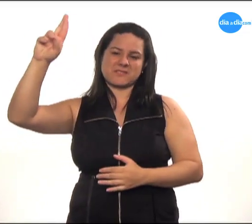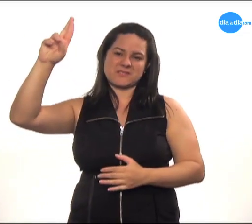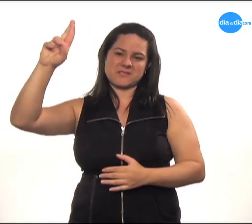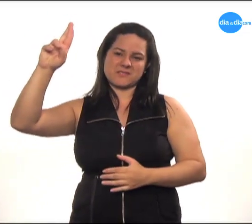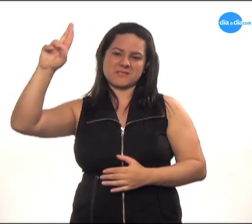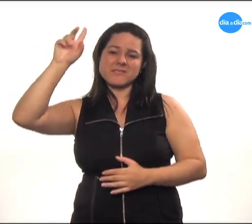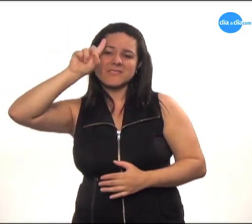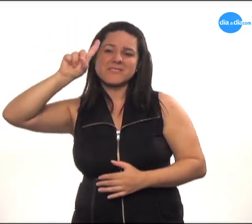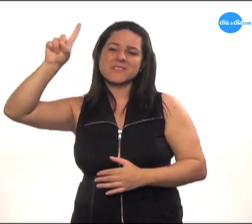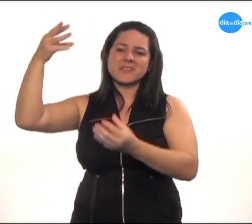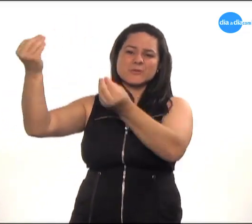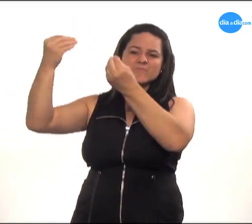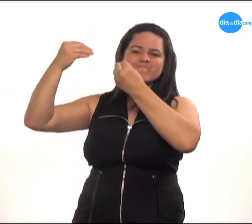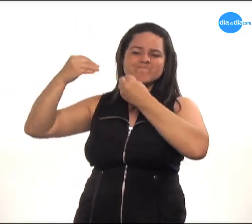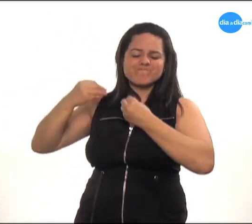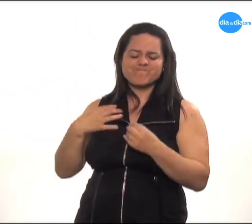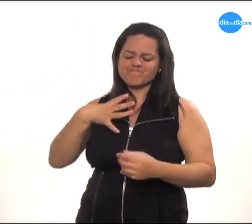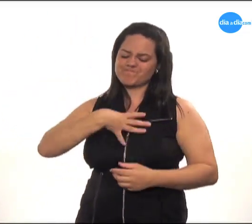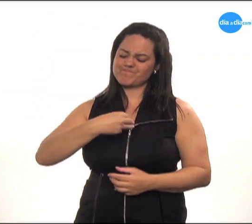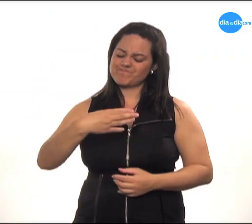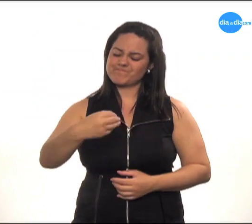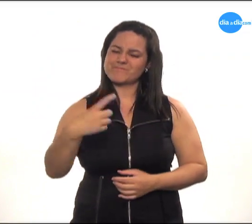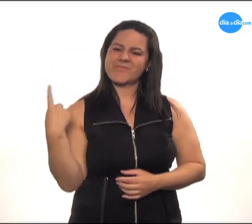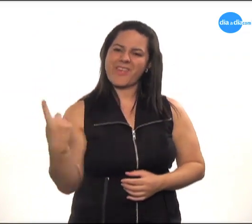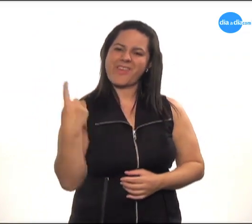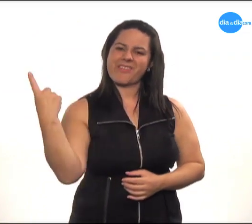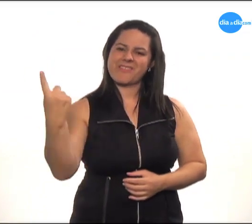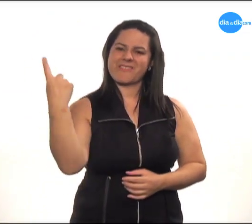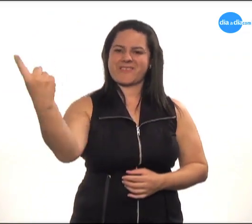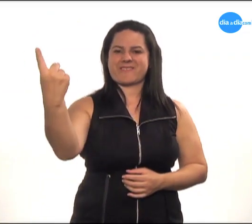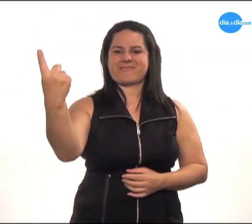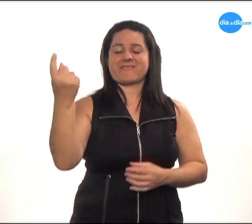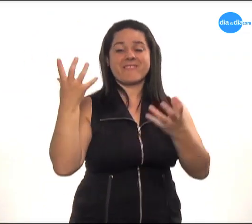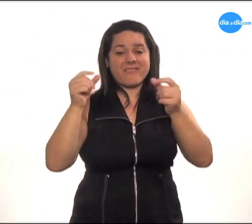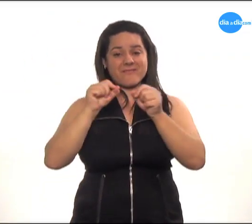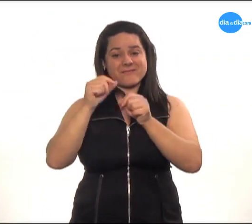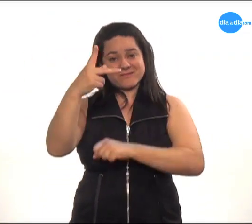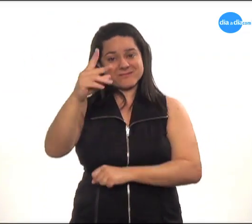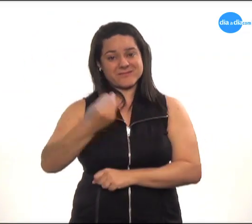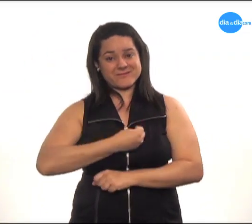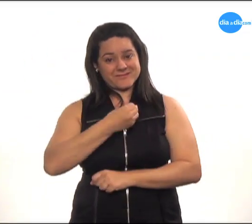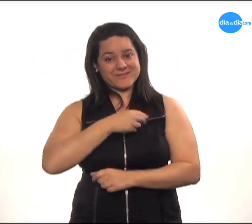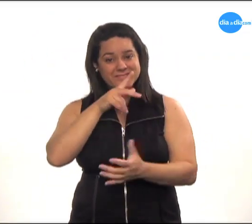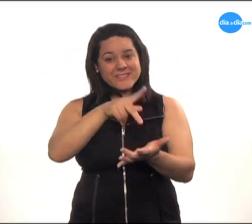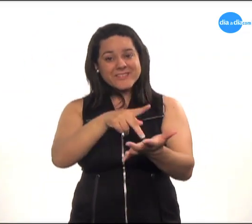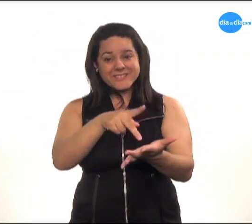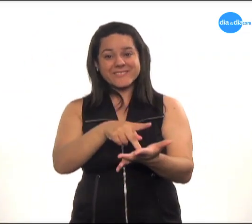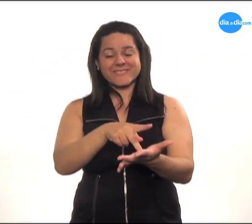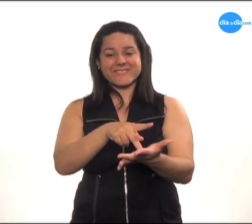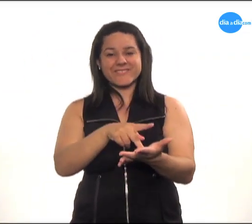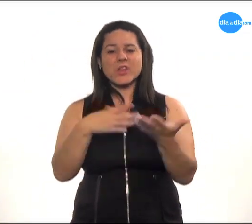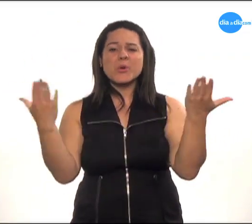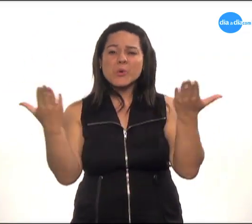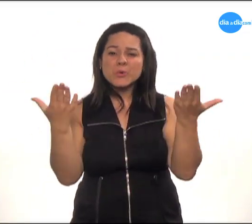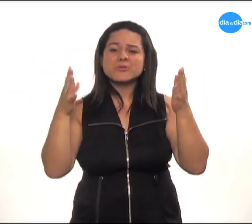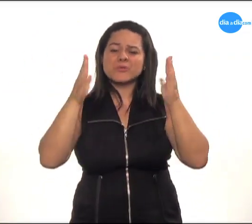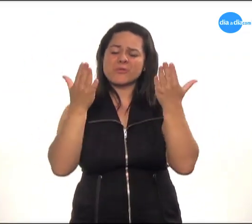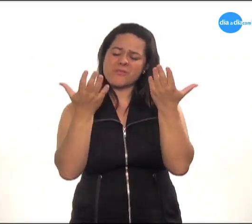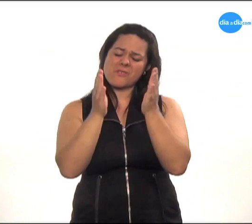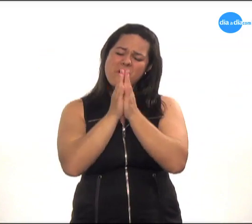tem uma herança eterna para dar para você. E Ele quer fazer isso na tua vida. E nessa noite eu queria orar